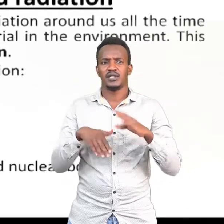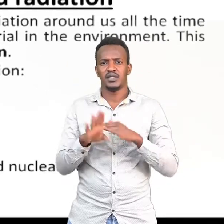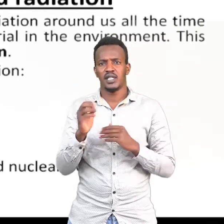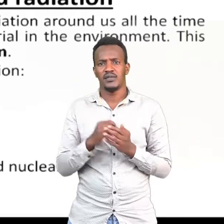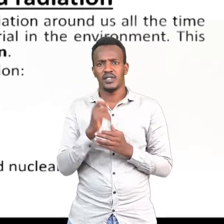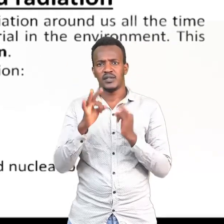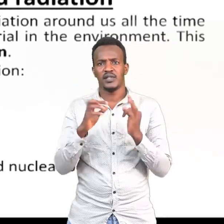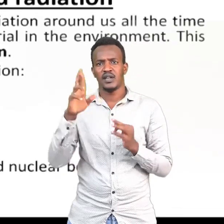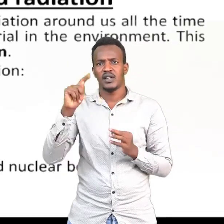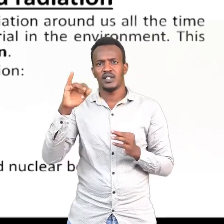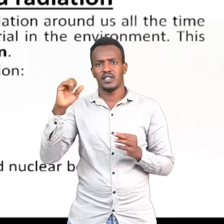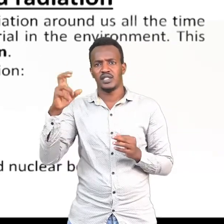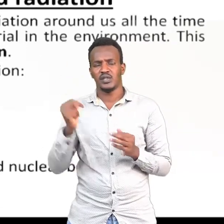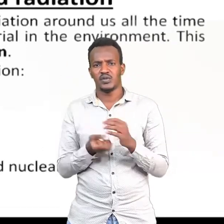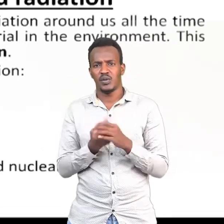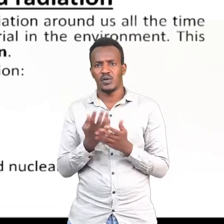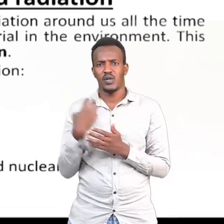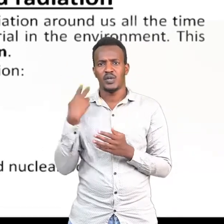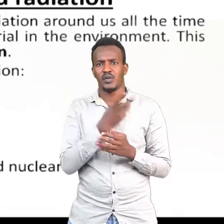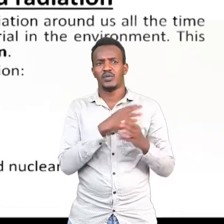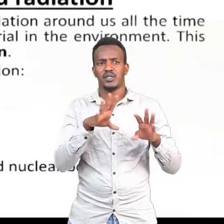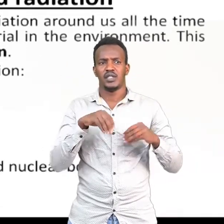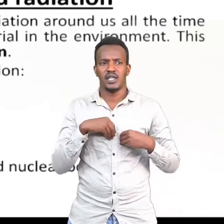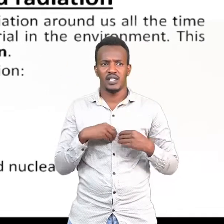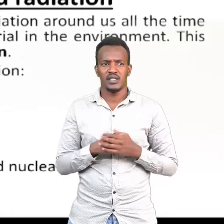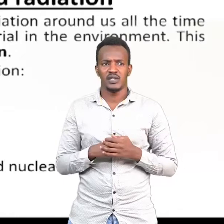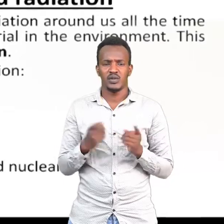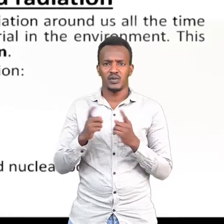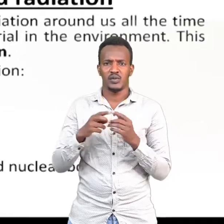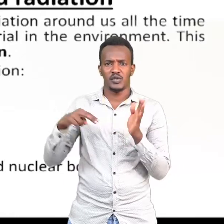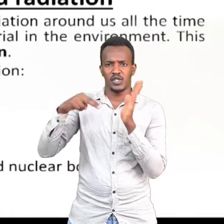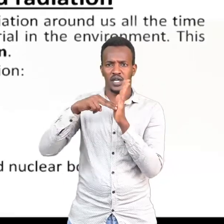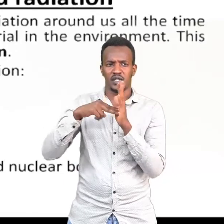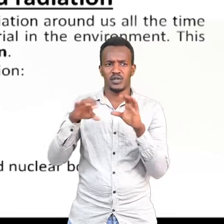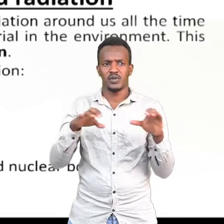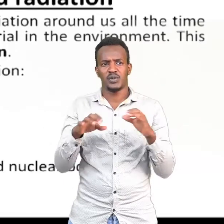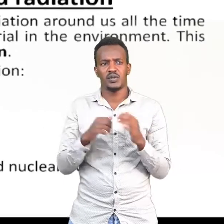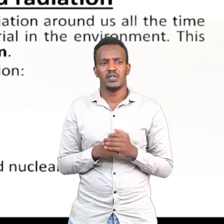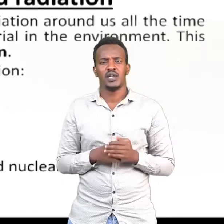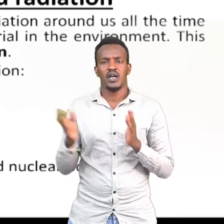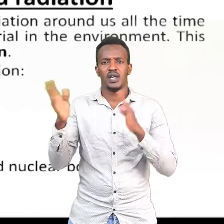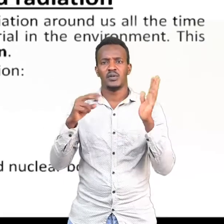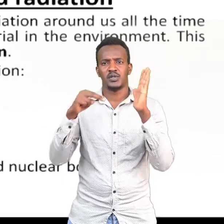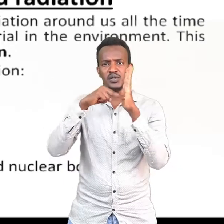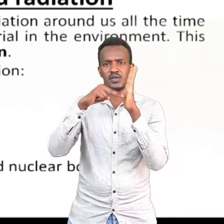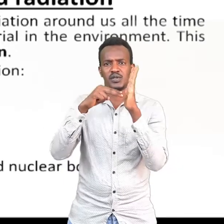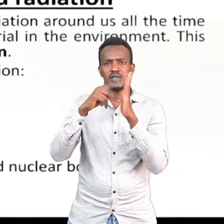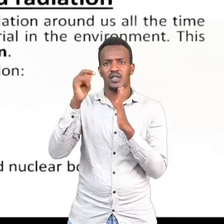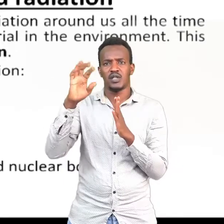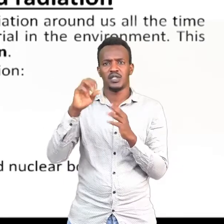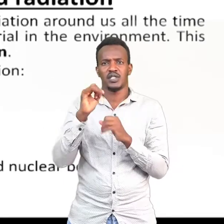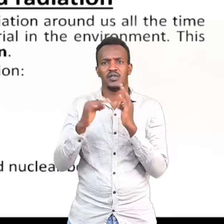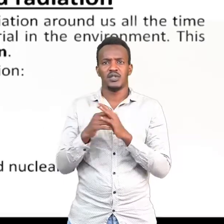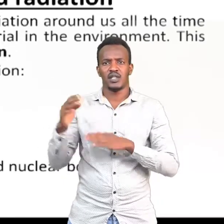meel radiation markaasi uu ka soo baxo waataynu soo qaadanay radiationku wuxuu danabeeyaa markaasi hawada hawo danabaysan oo radiation soo taabto hadday ku soo